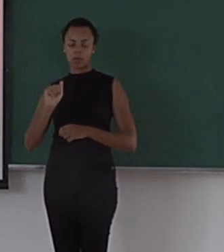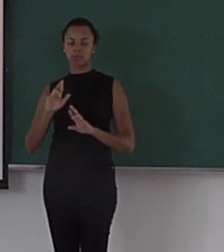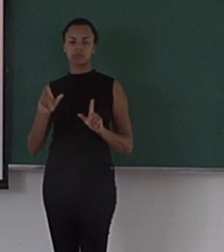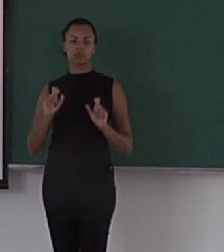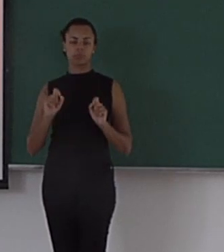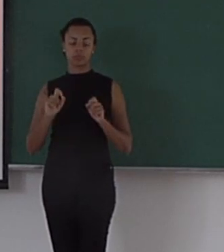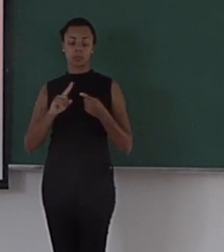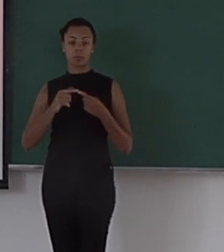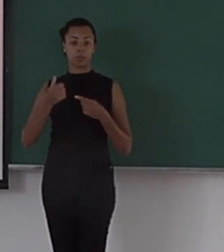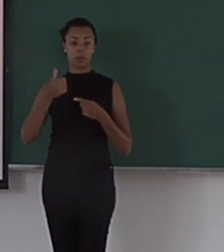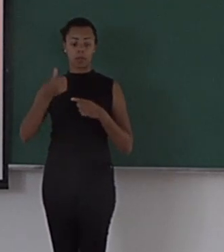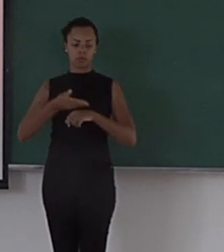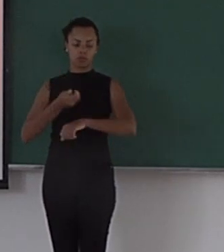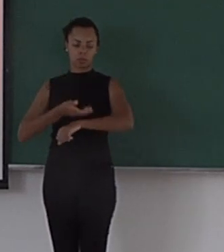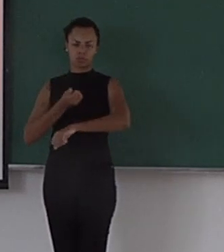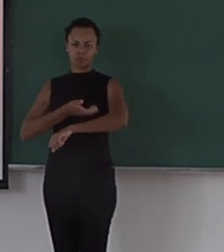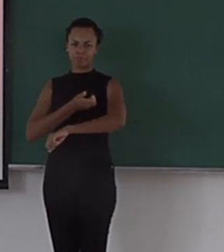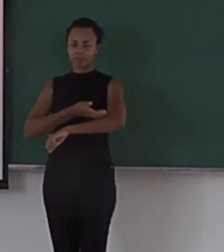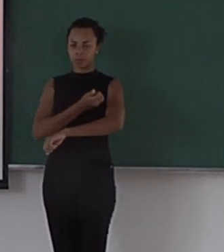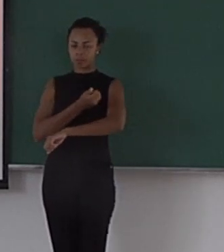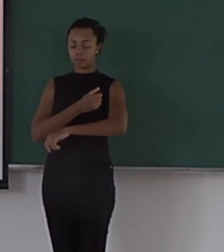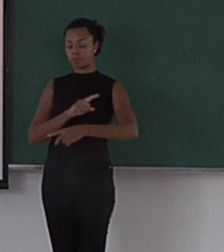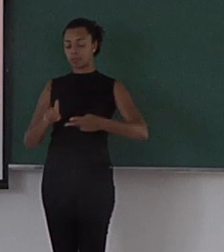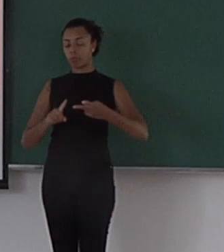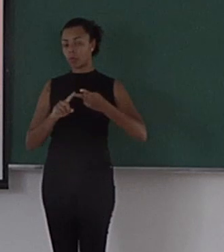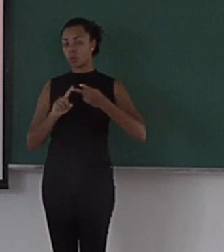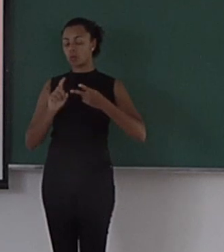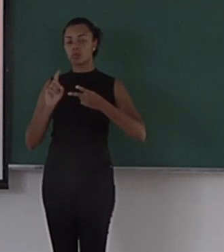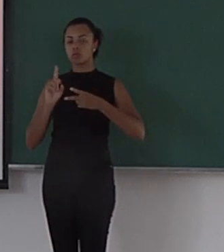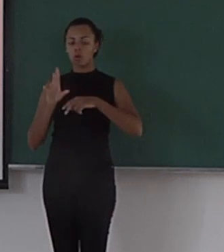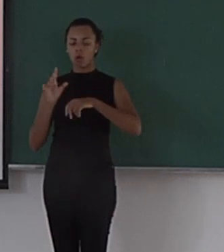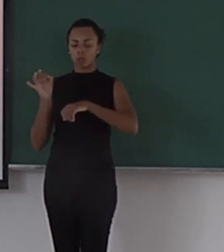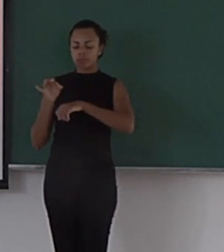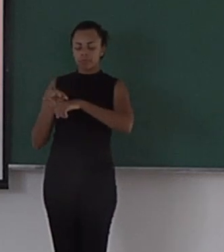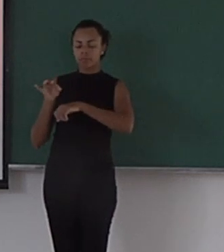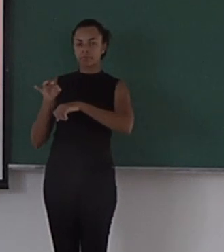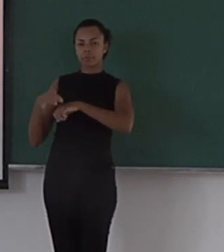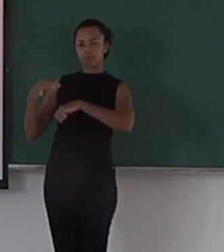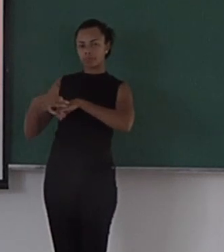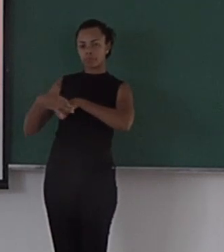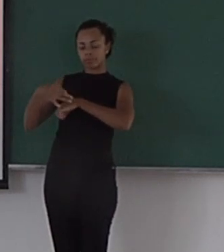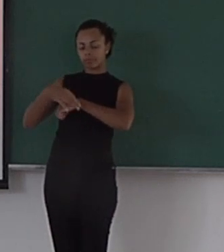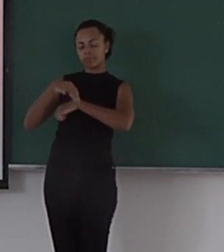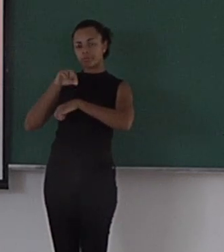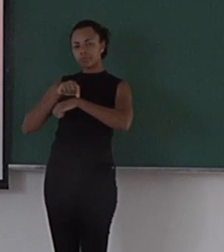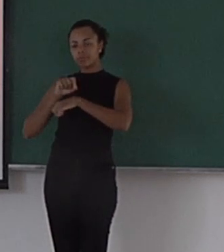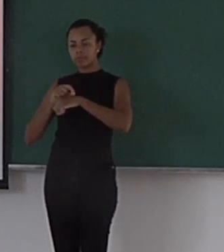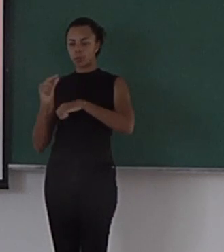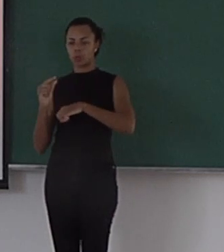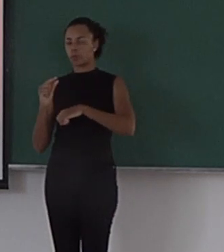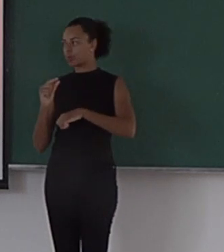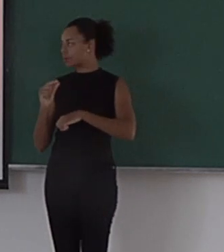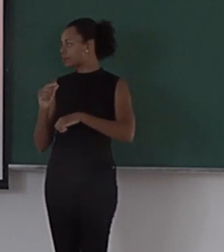Naquele primeiro, eu vou tirar todo o tecido. Nesse segundo, eu vou fazer só pequenas incisões, assim, ó. Então, quando o indivíduo